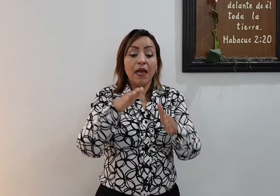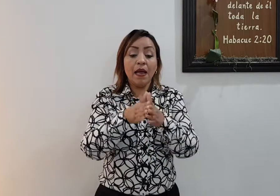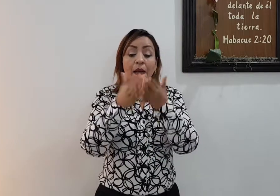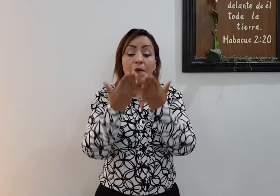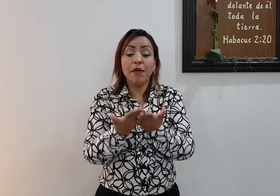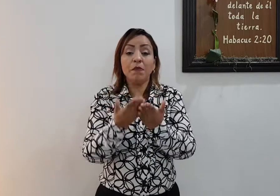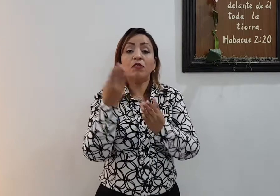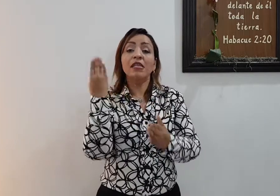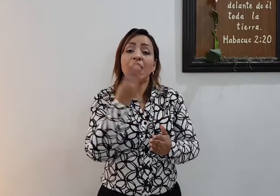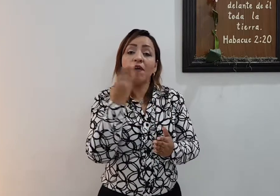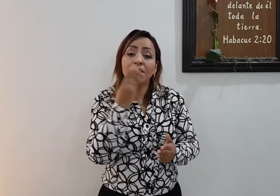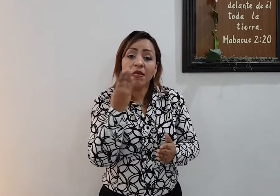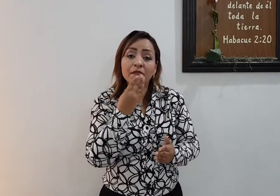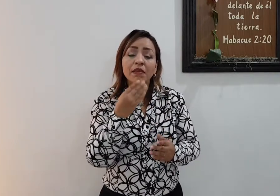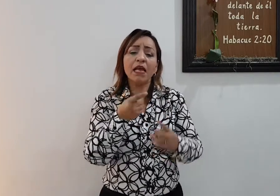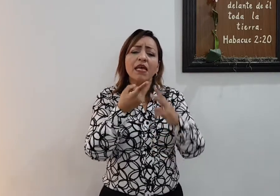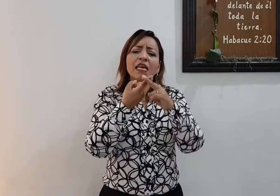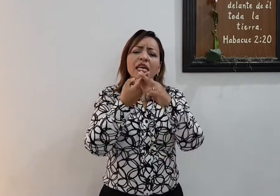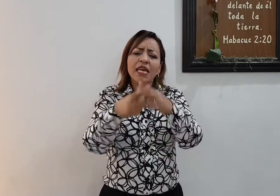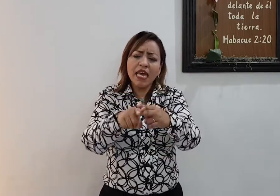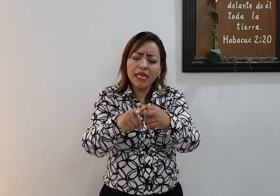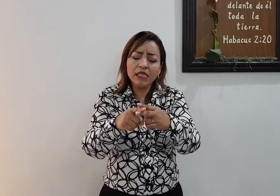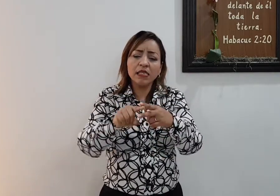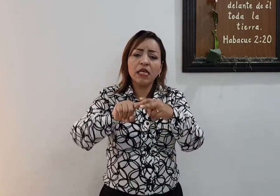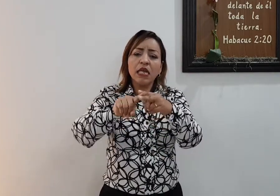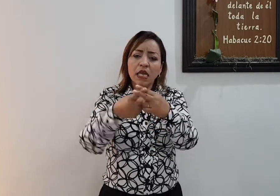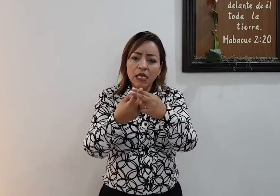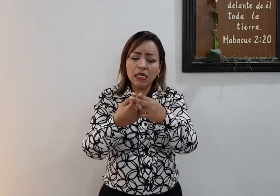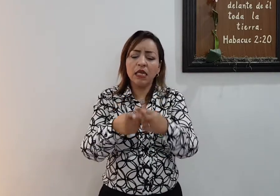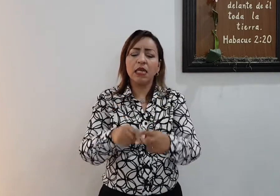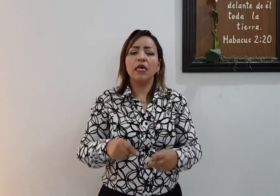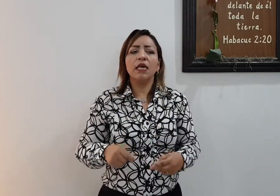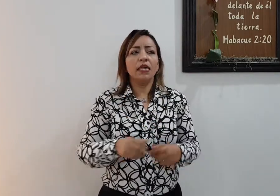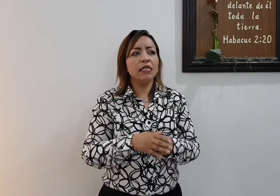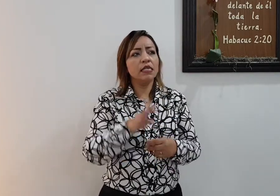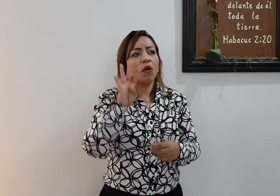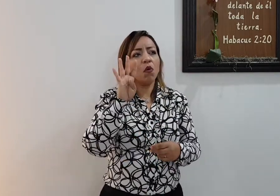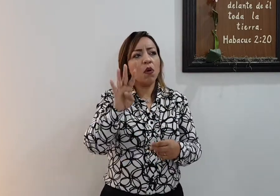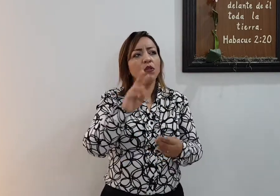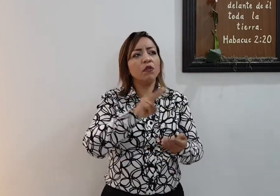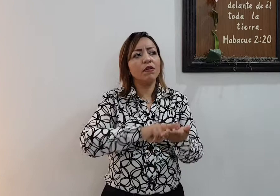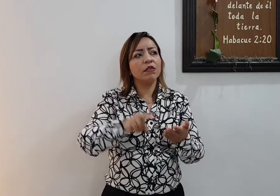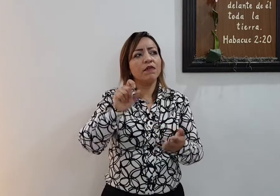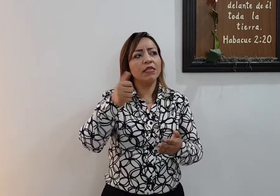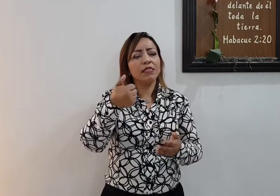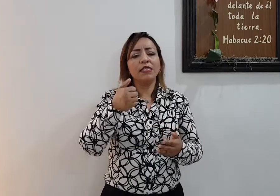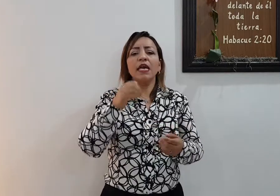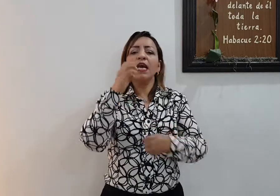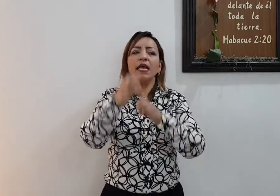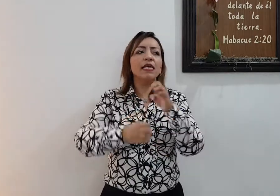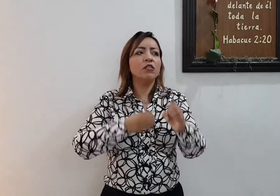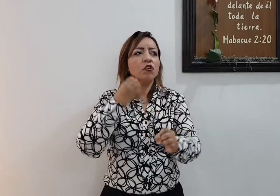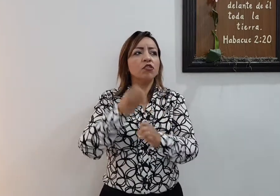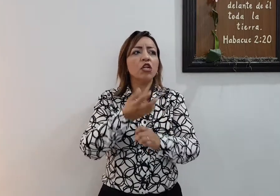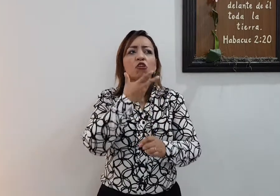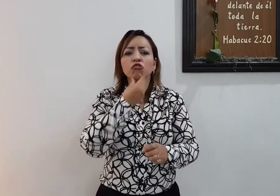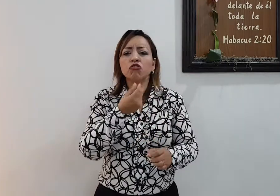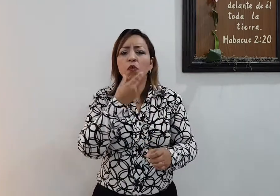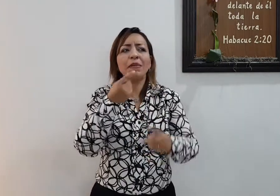4:26 dice, léalo conmigo: entonces los hombres comenzaron a invocar el nombre de Jehová. Ellos